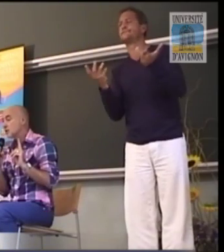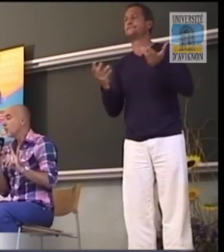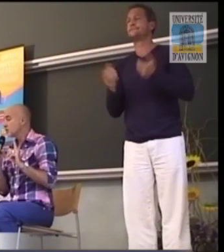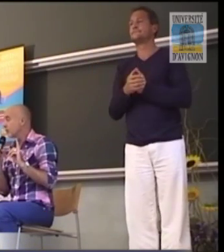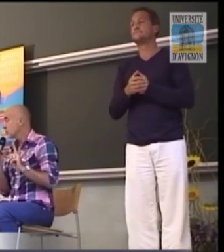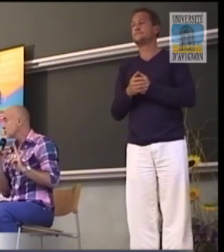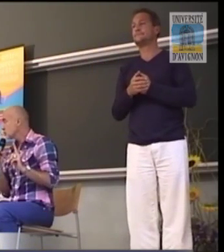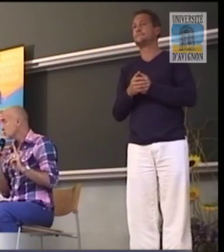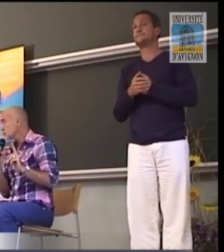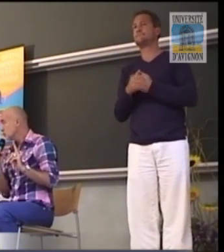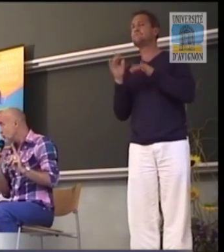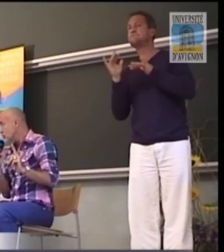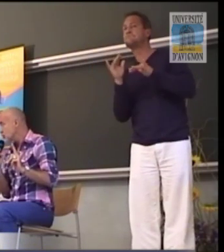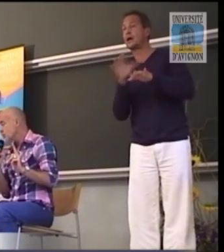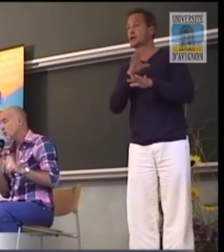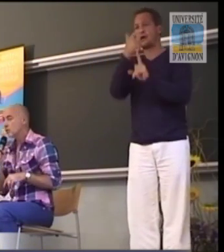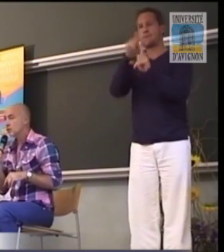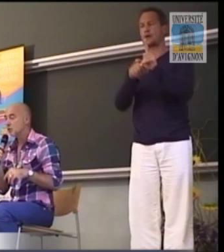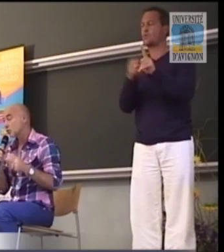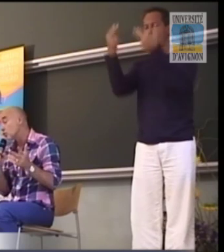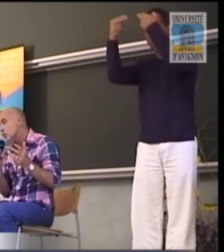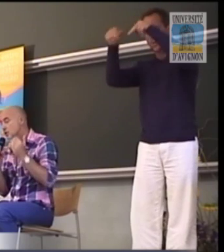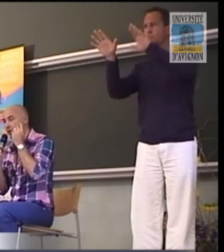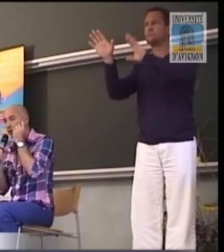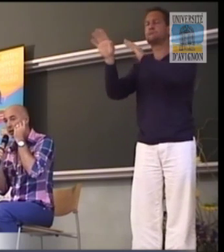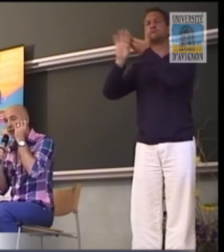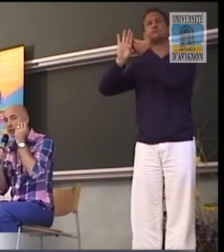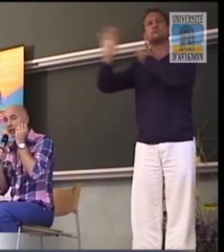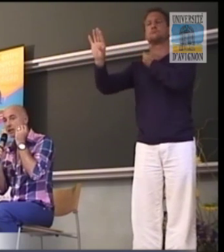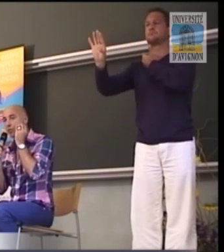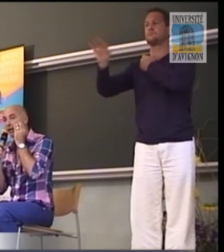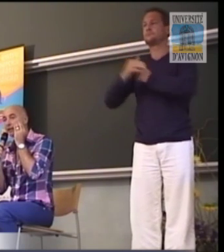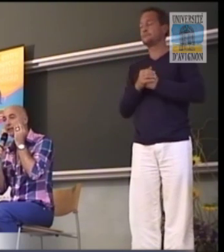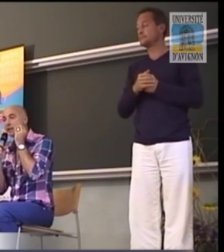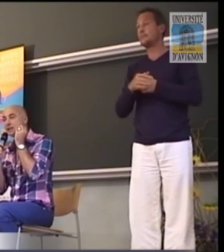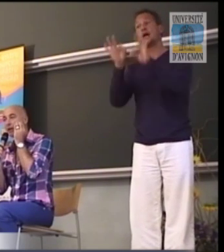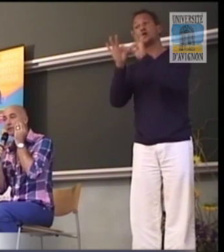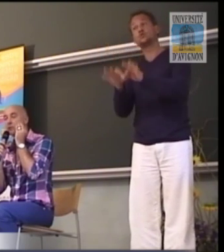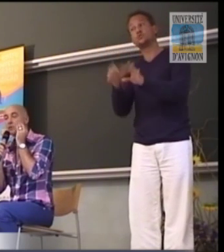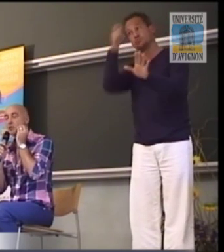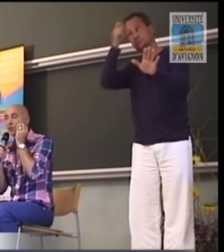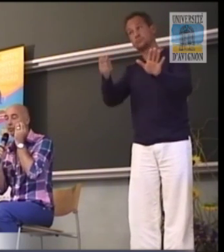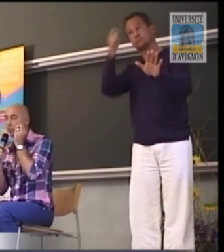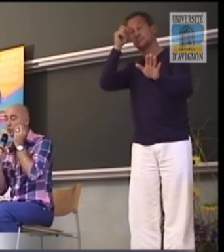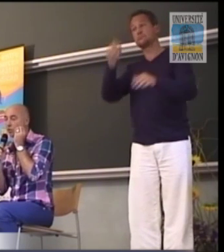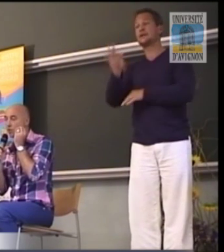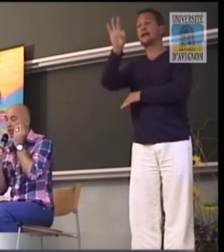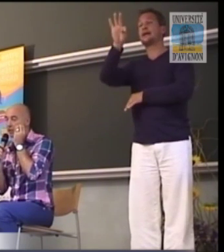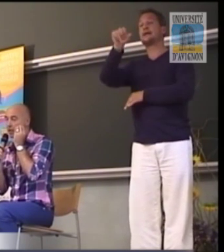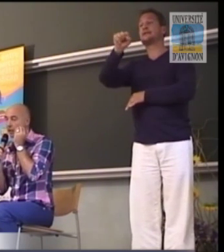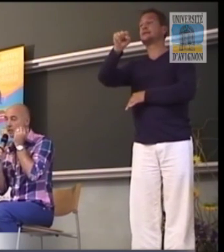qui commencent à prendre conscience que non, justement, entre autres, j'allais dire, je tiens à saluer Catherine Tasca, ancienne ministre de la